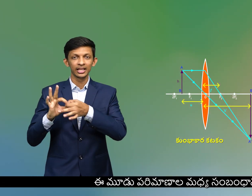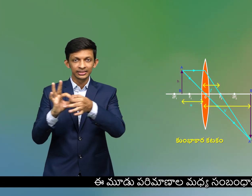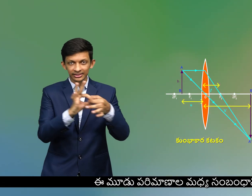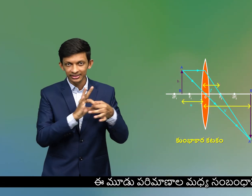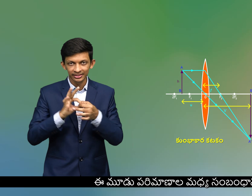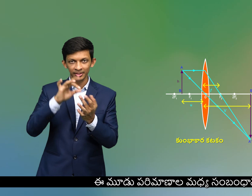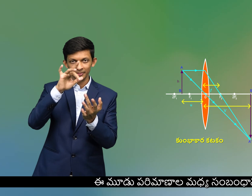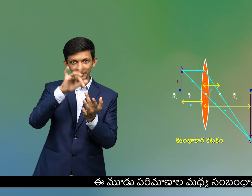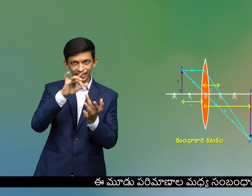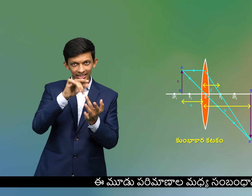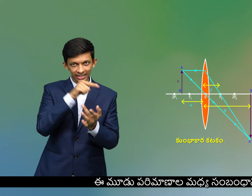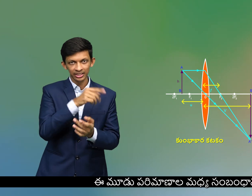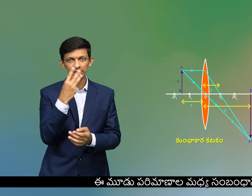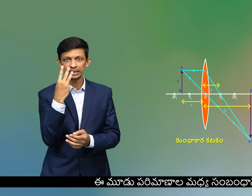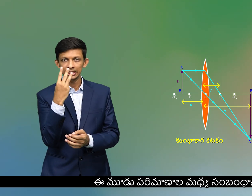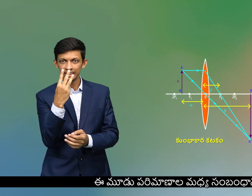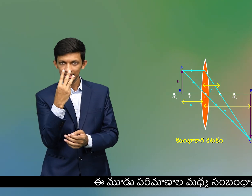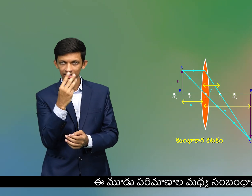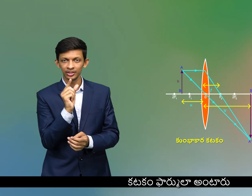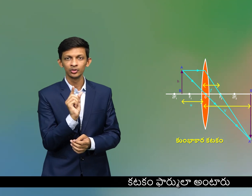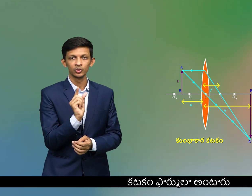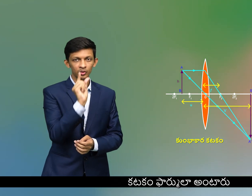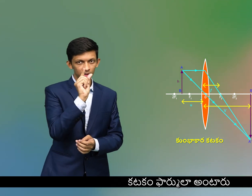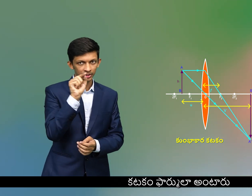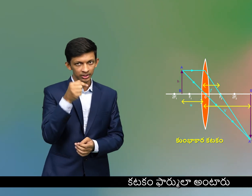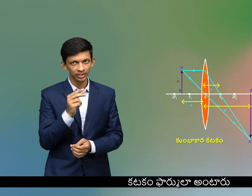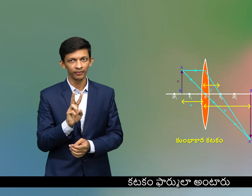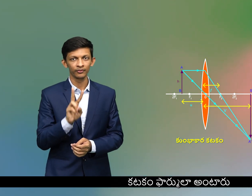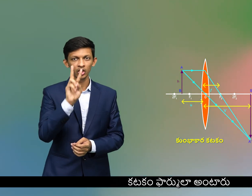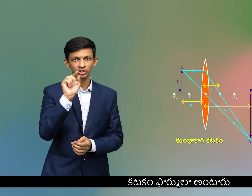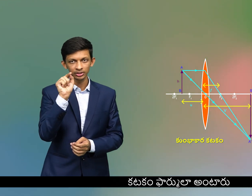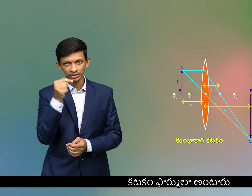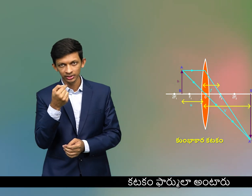ఈ మూడు పరిమాణాల మధ్య సంబంధాన్ని కటకం ఫార్ములా అంటారు.